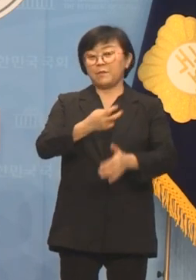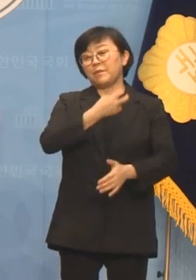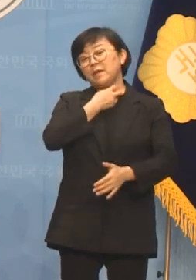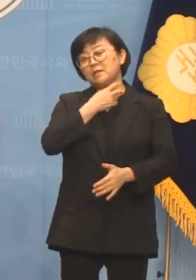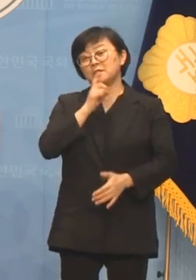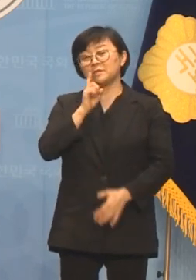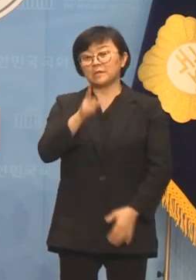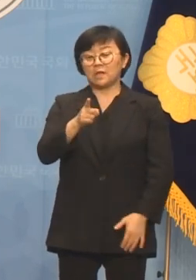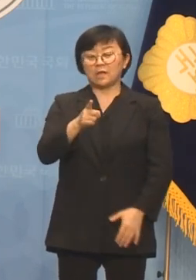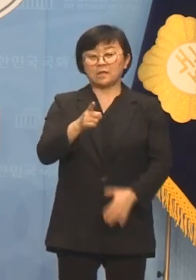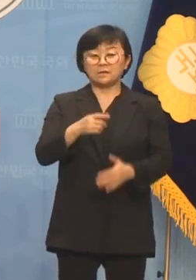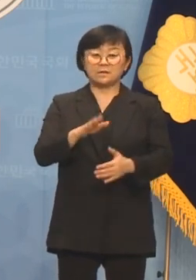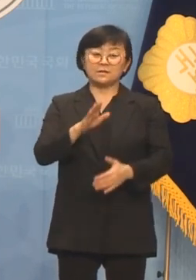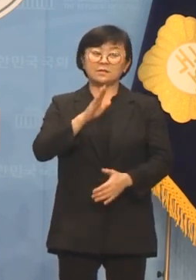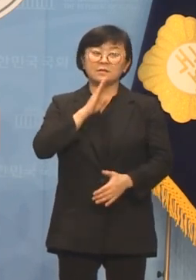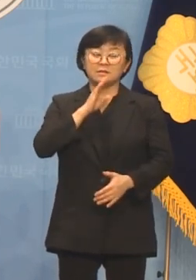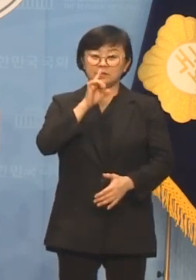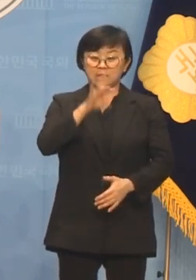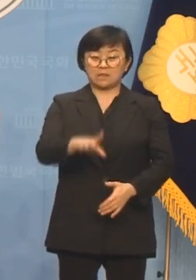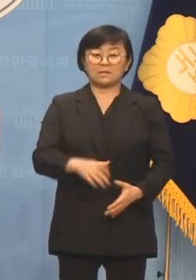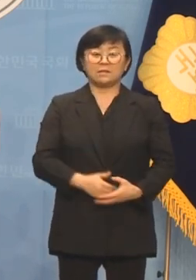배신이라니 가당치 않습니다.